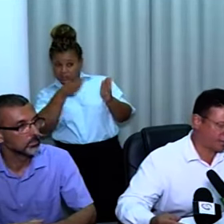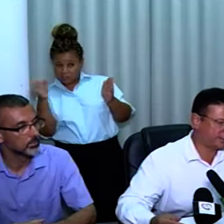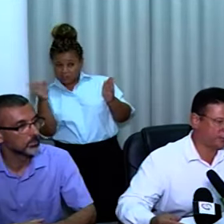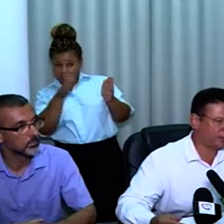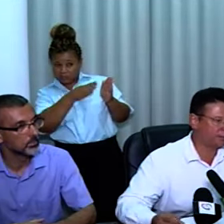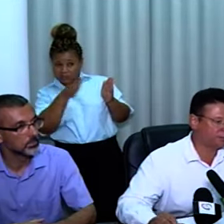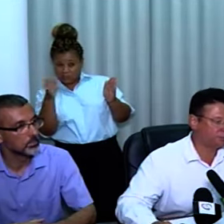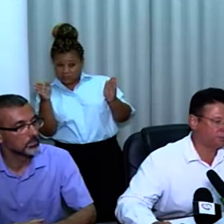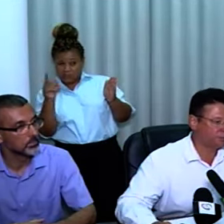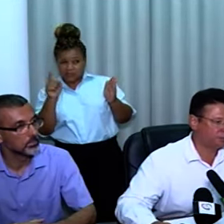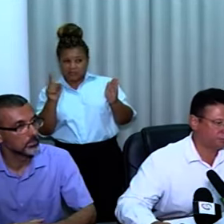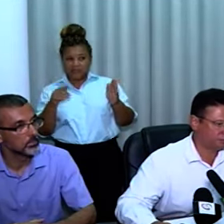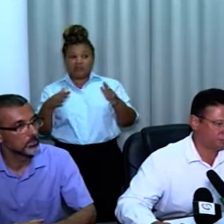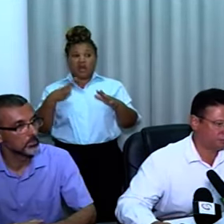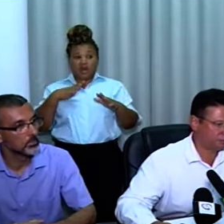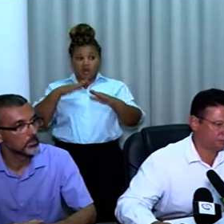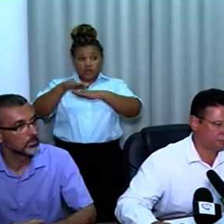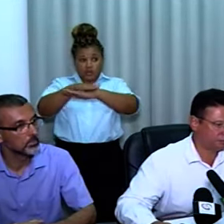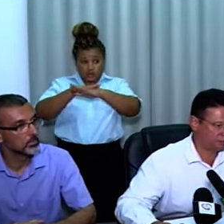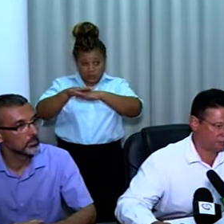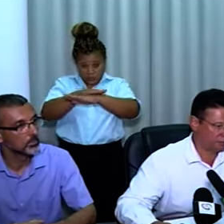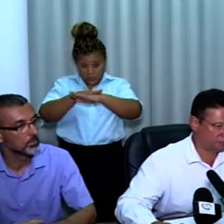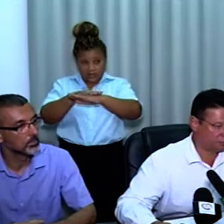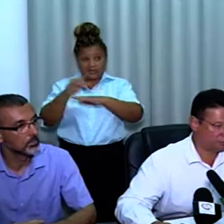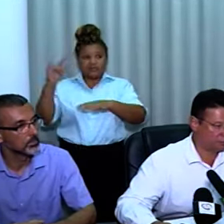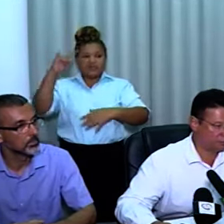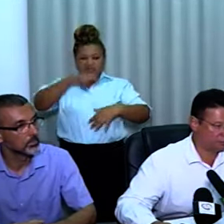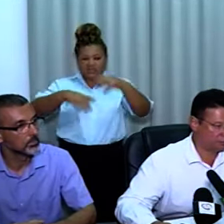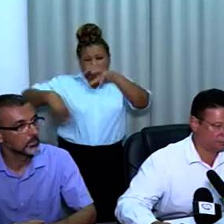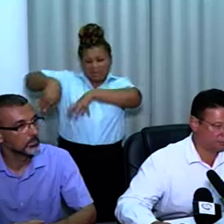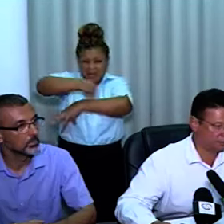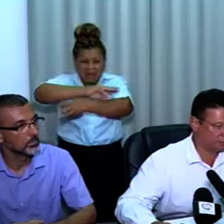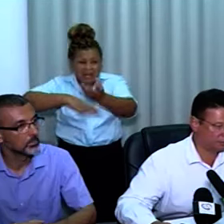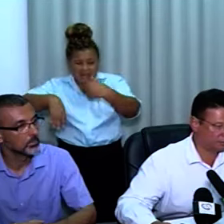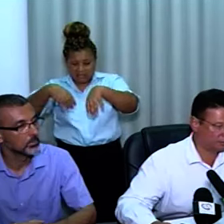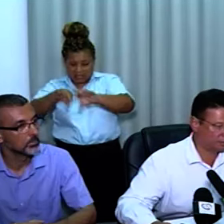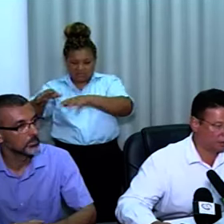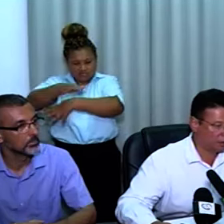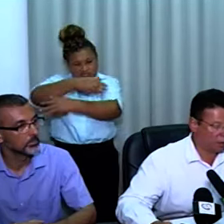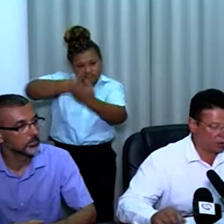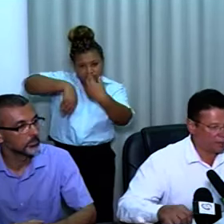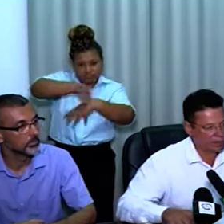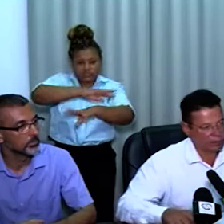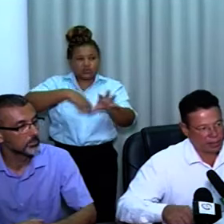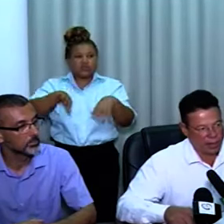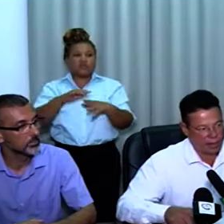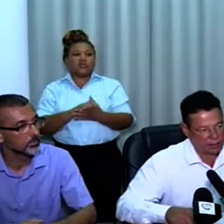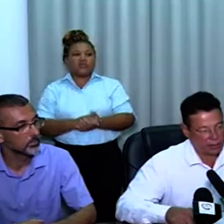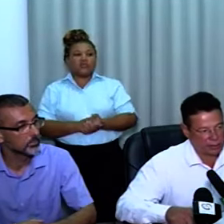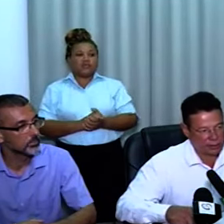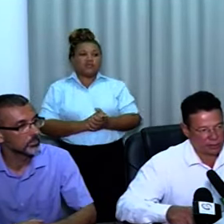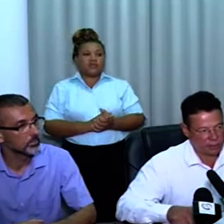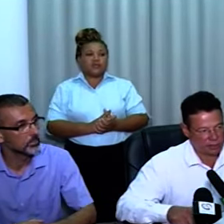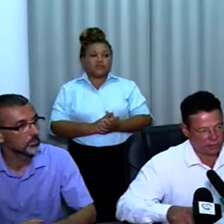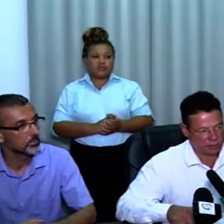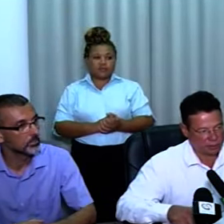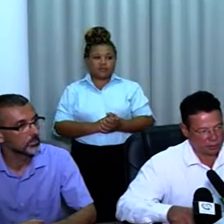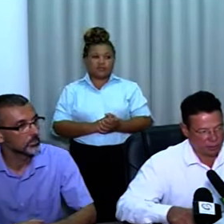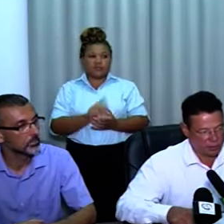Aussi bien que c'est loin. Ok, mais est-ce que ça va être bien équipé pour quitter un petit monde dans l'isolation et tout ça? Non, mais ça, il y a une guidelines qui peut servir. Il